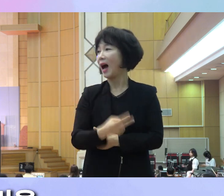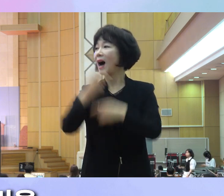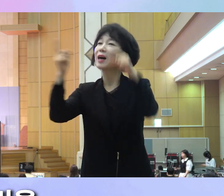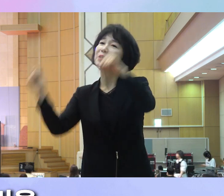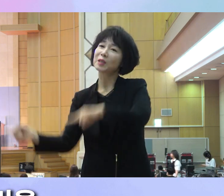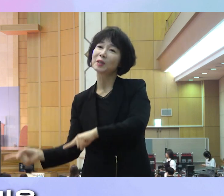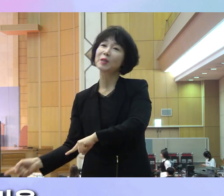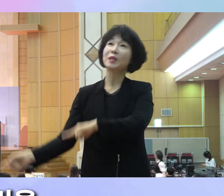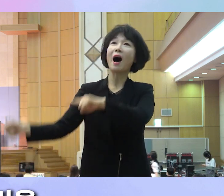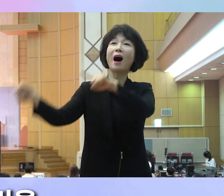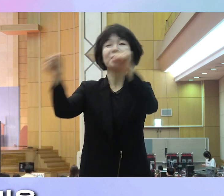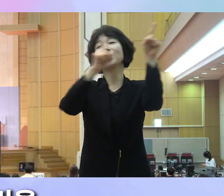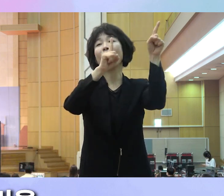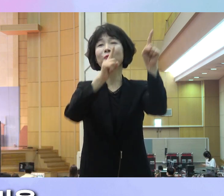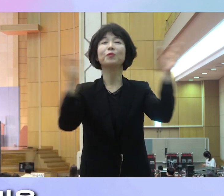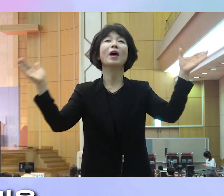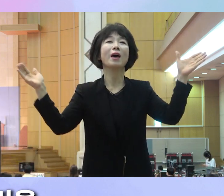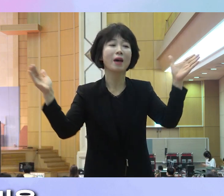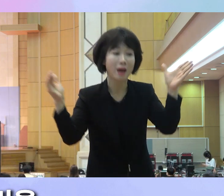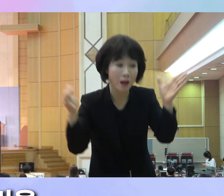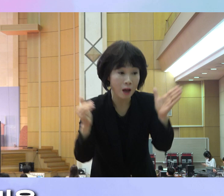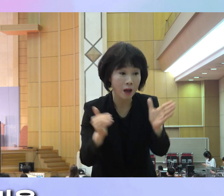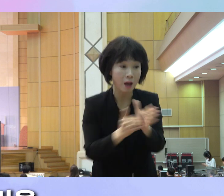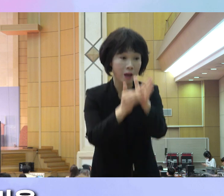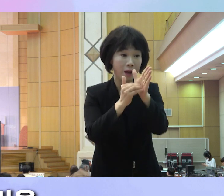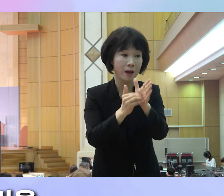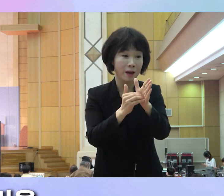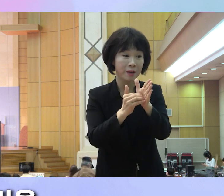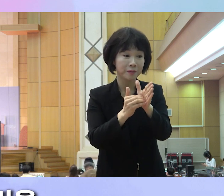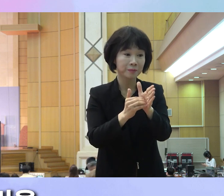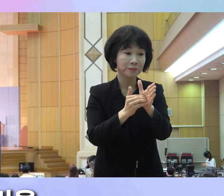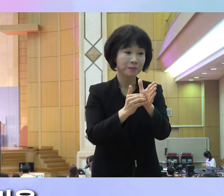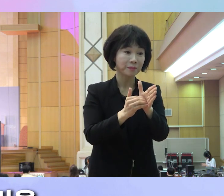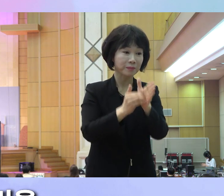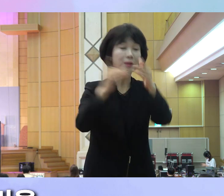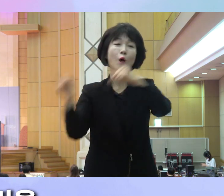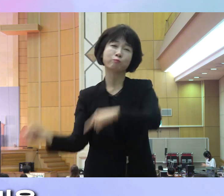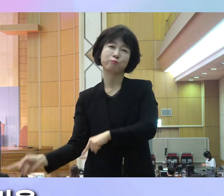부활하셨네. 마지막으로 2절 찬양하시겠습니다. 부활하셨네,